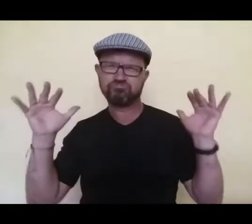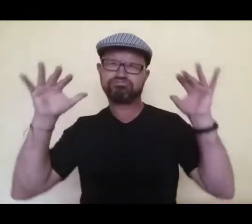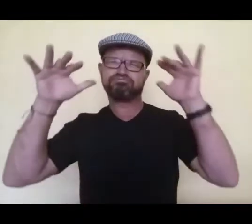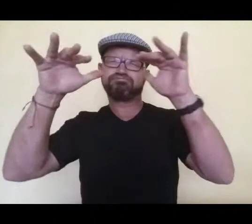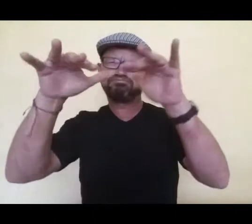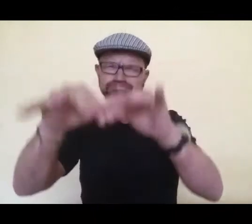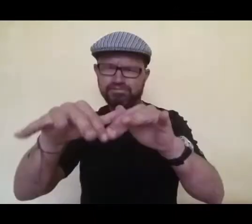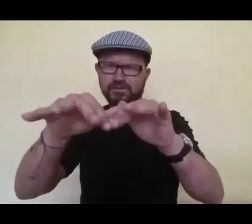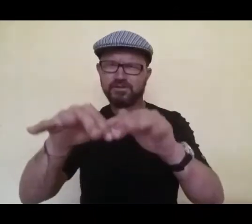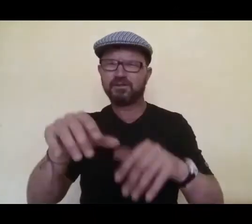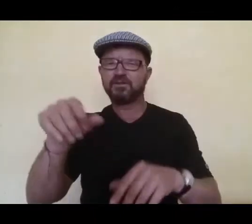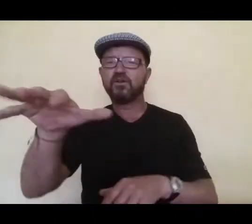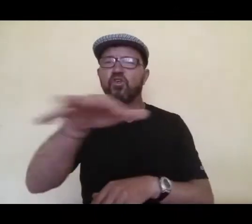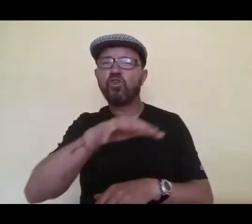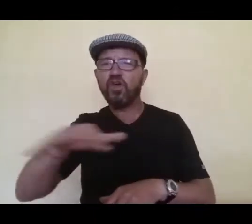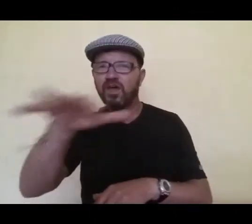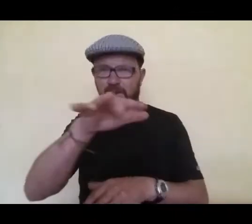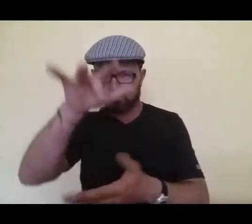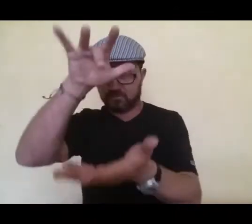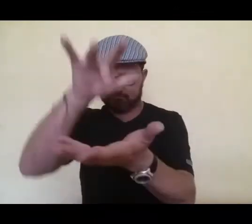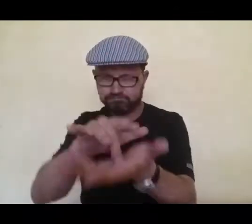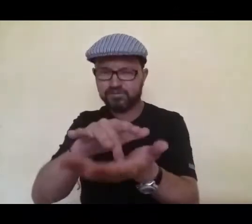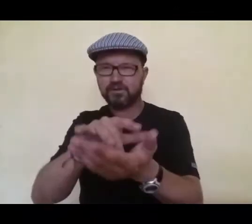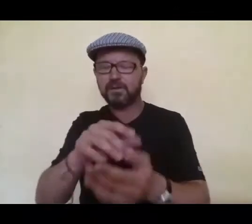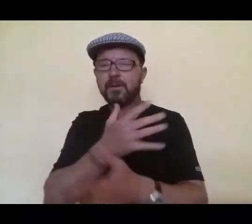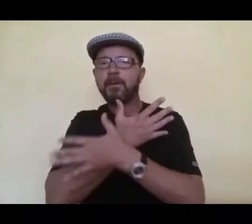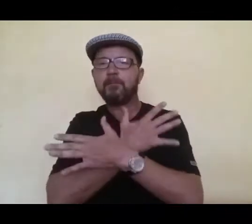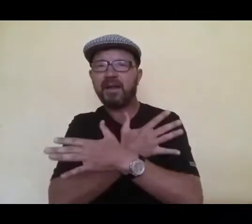los protagonistas de Padrino, cuando se cumplen 45 años de su estreno.